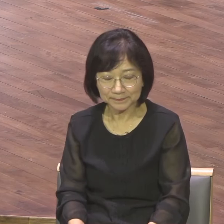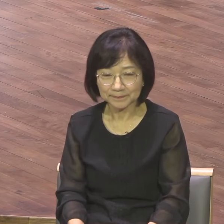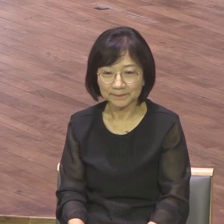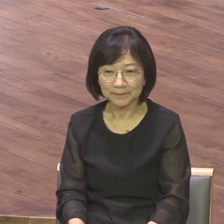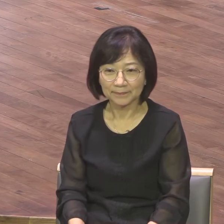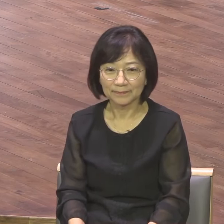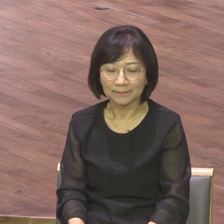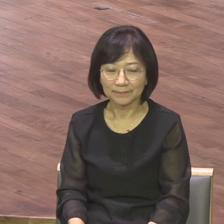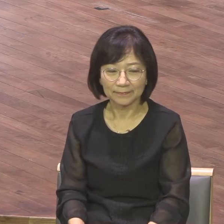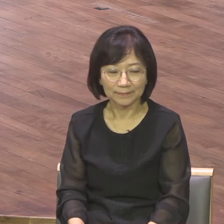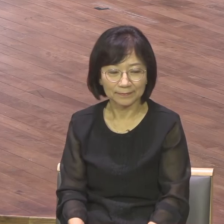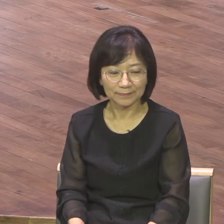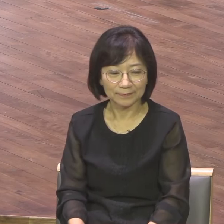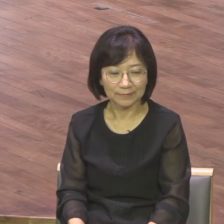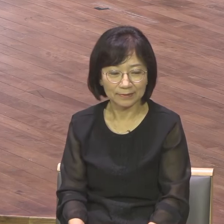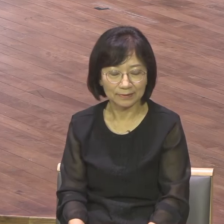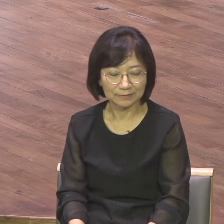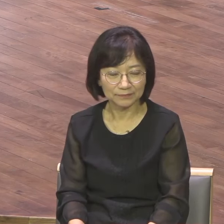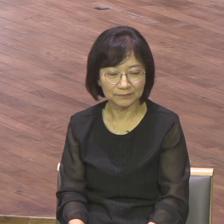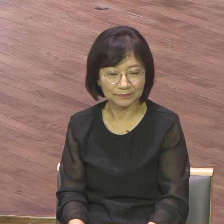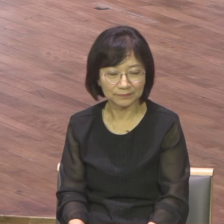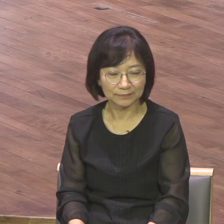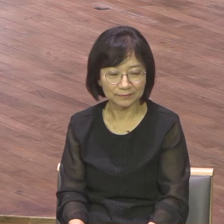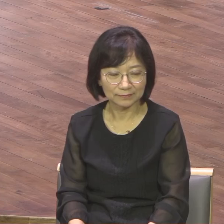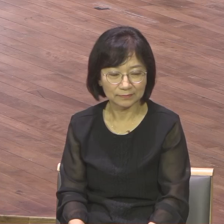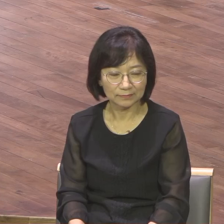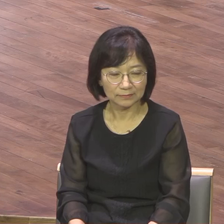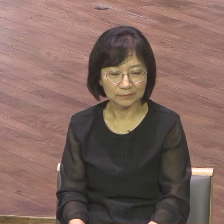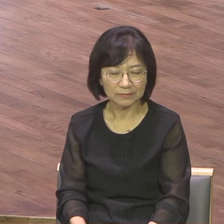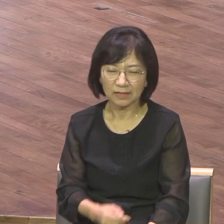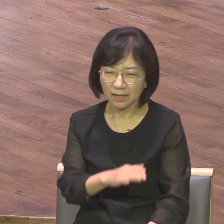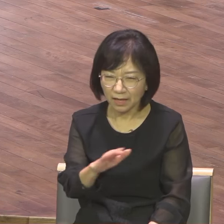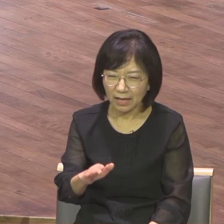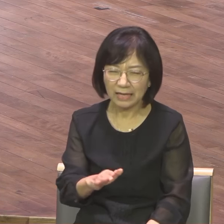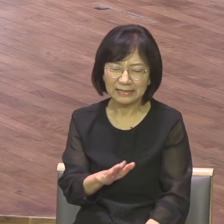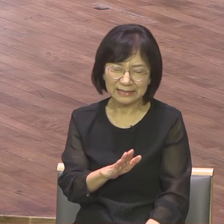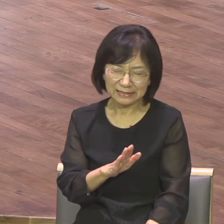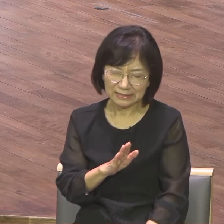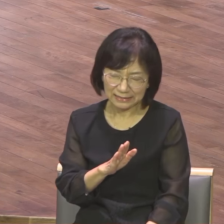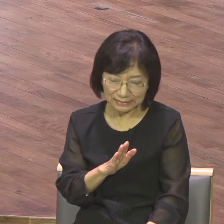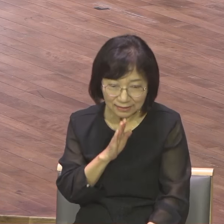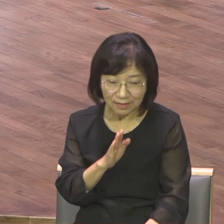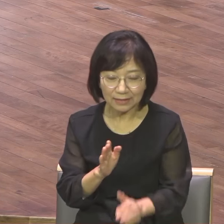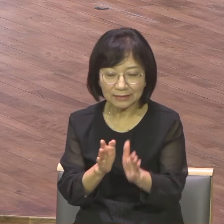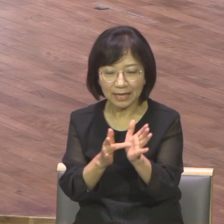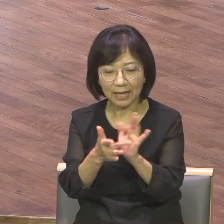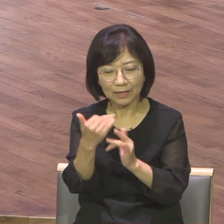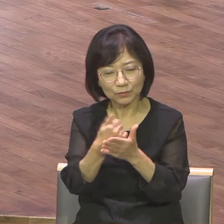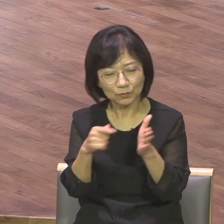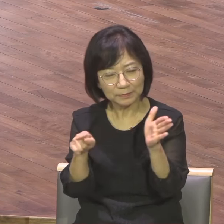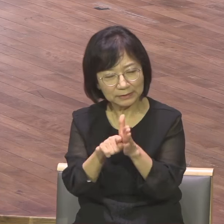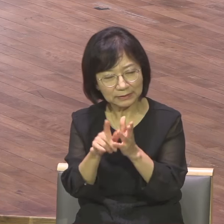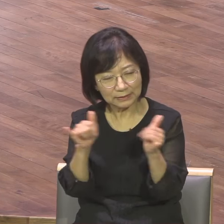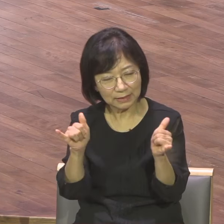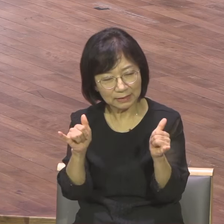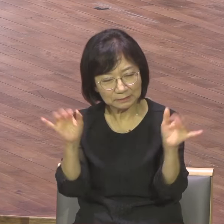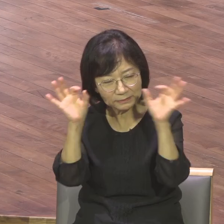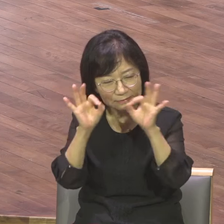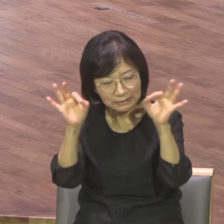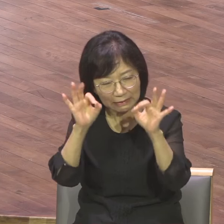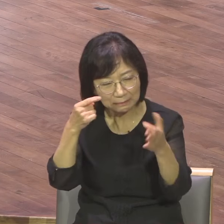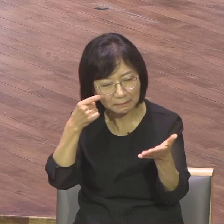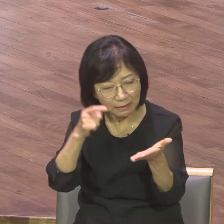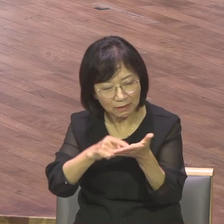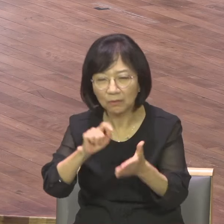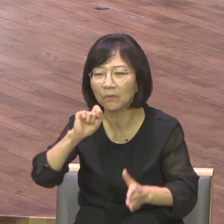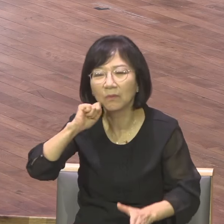말이 보통만 아닙니다. 믿는 사람 보기 힘듭니다. 앞으로 해외는 없어졌어. 거의 뭐 믿는 사람이